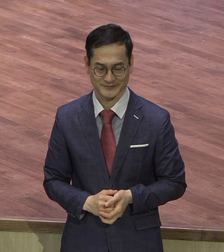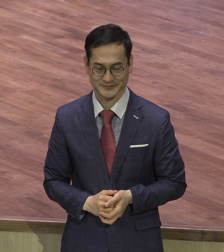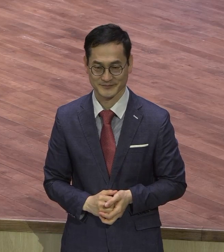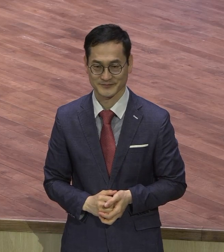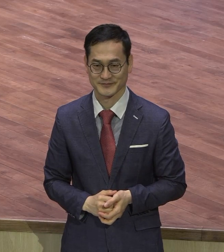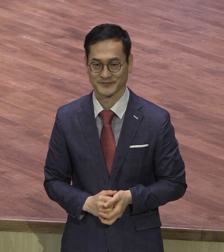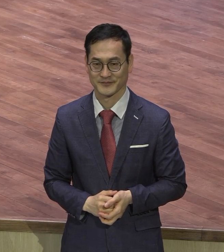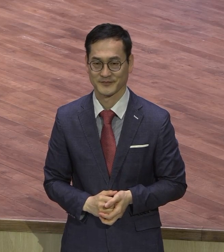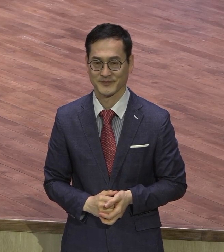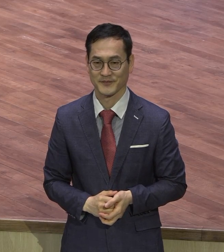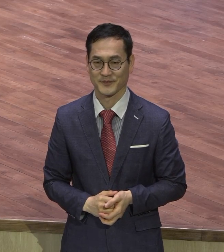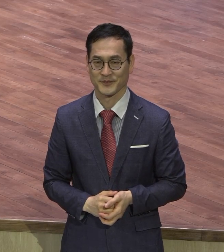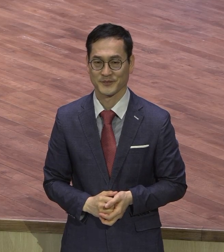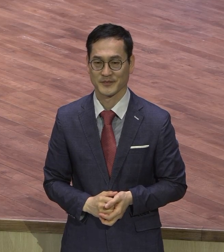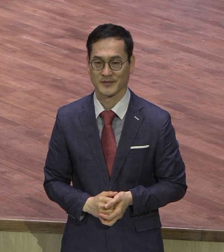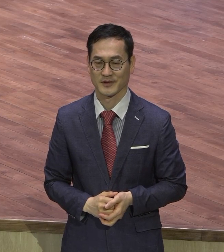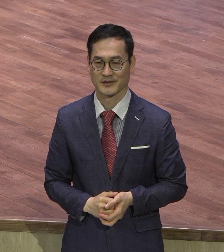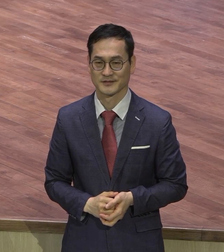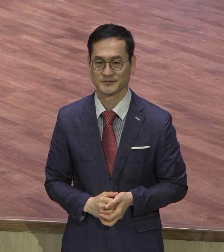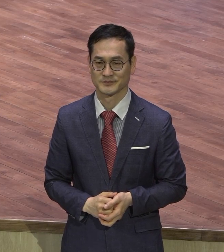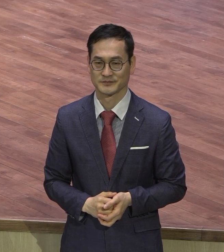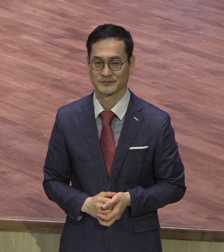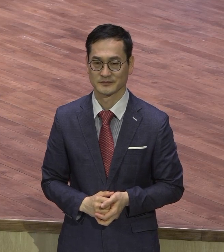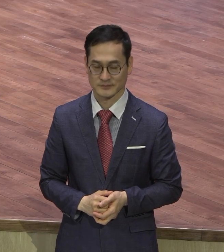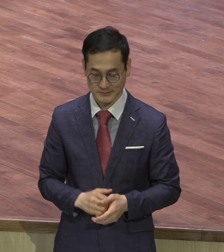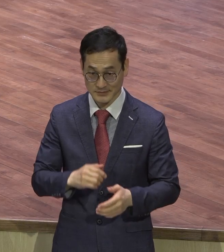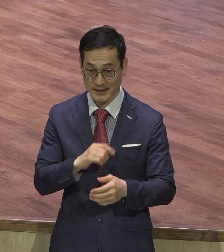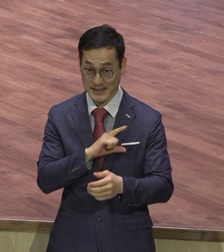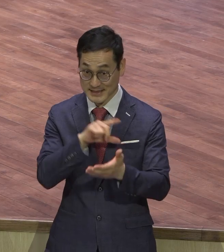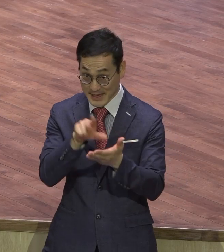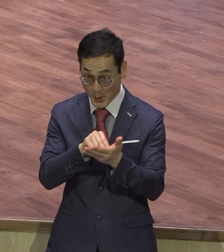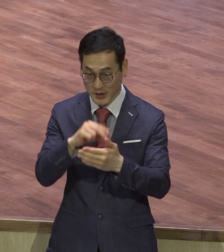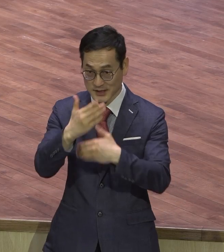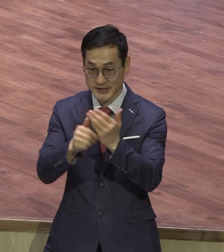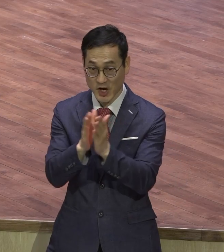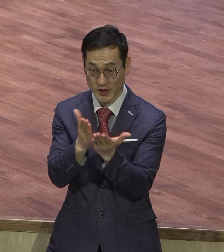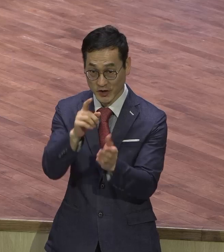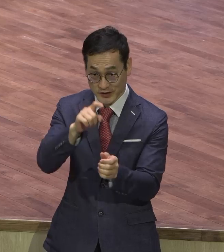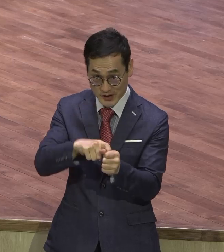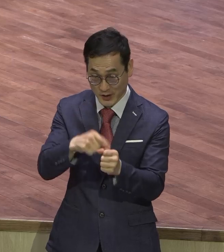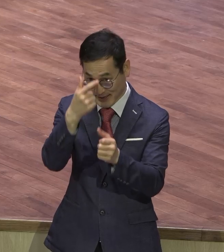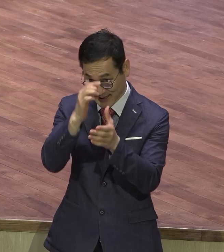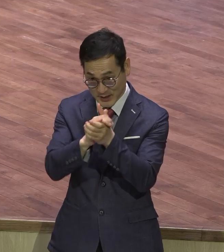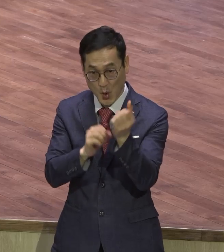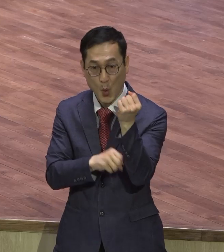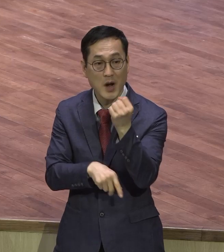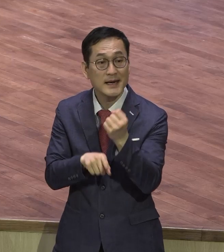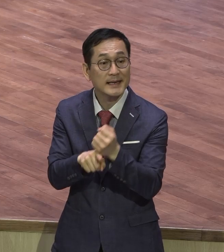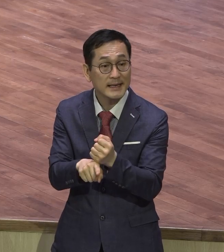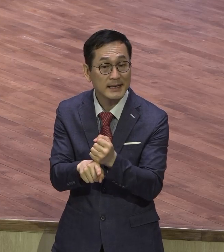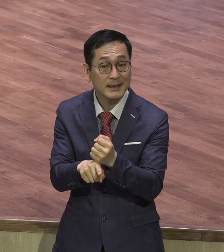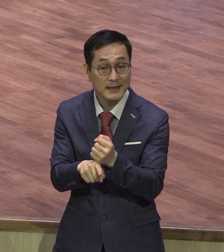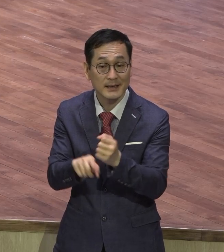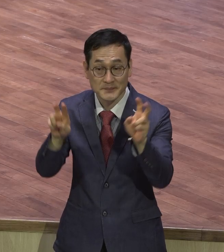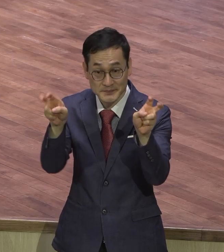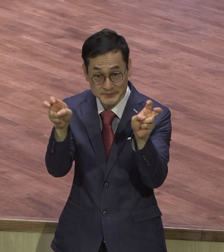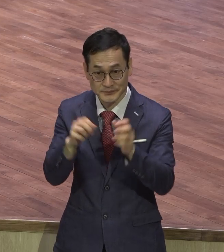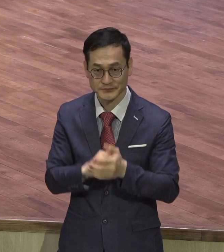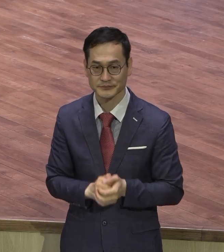이거들 말씀 가지고 성경적 기도 원리 첫 번째 말씀을 드립니다. 우리가